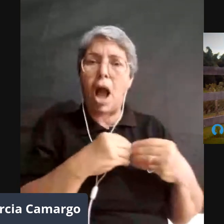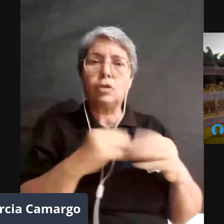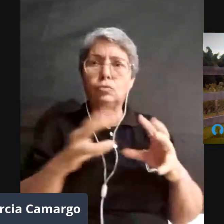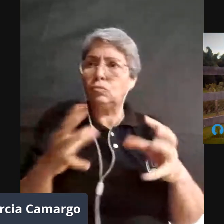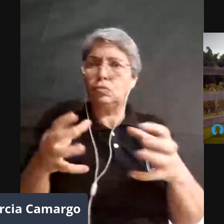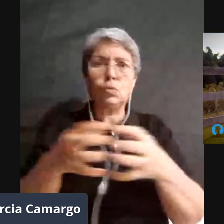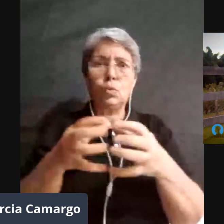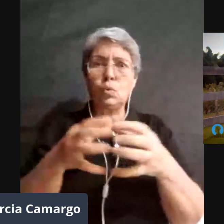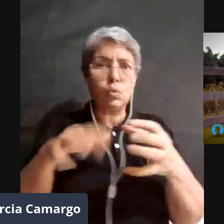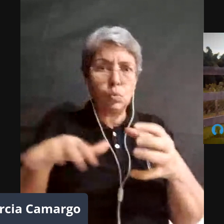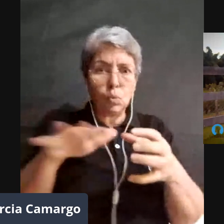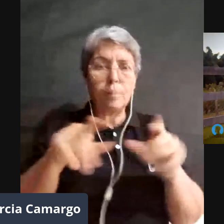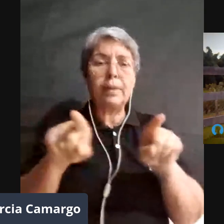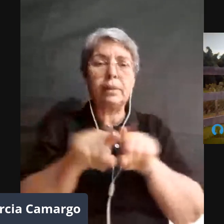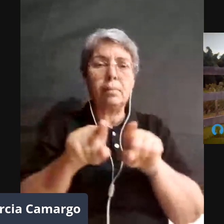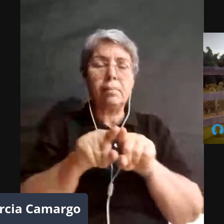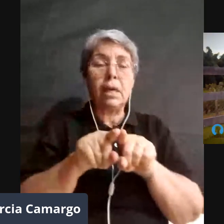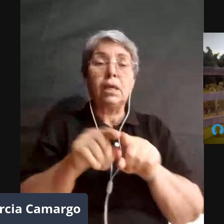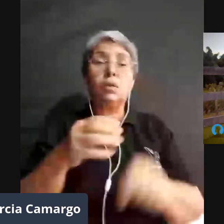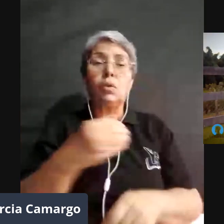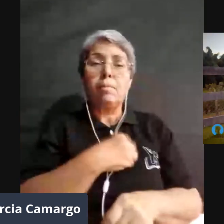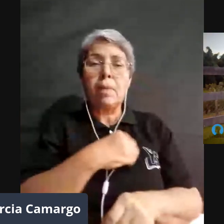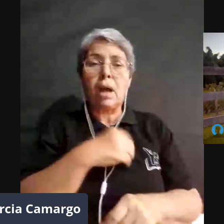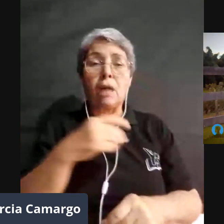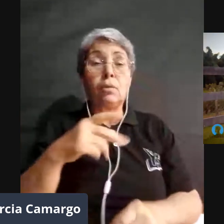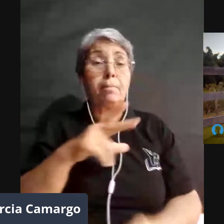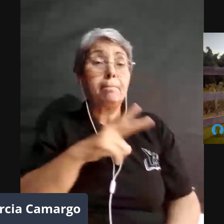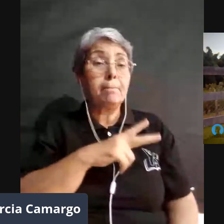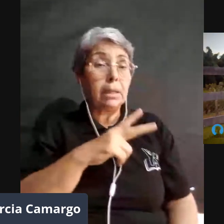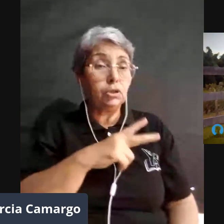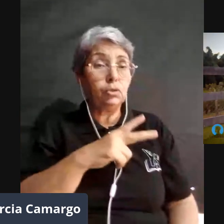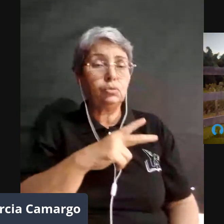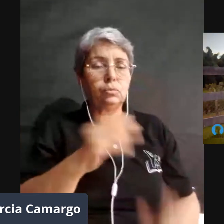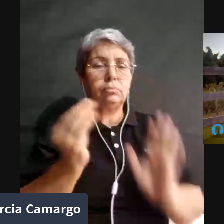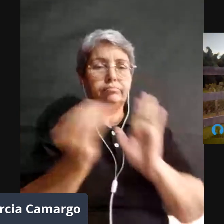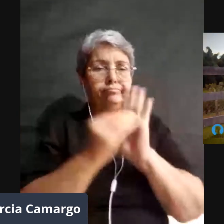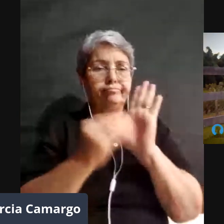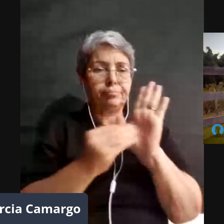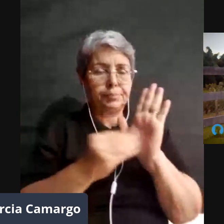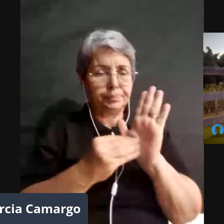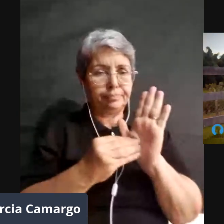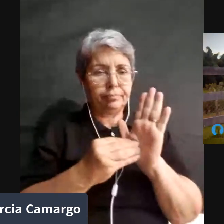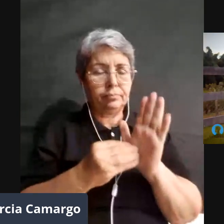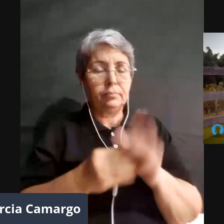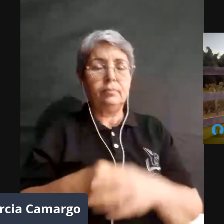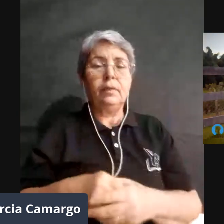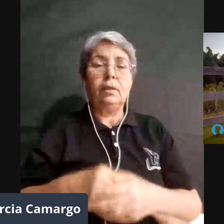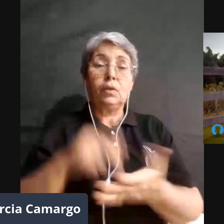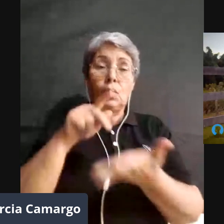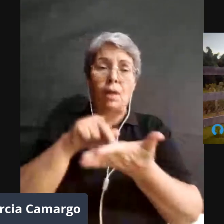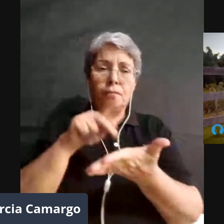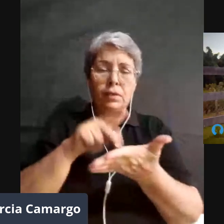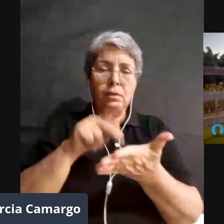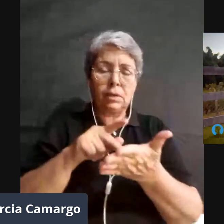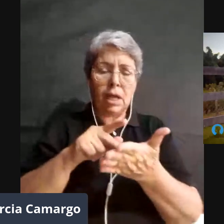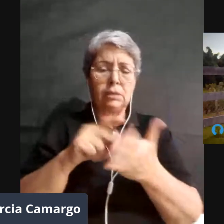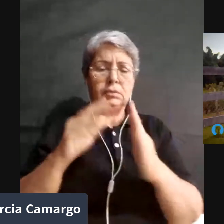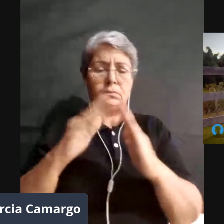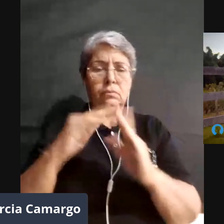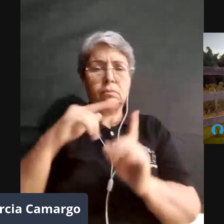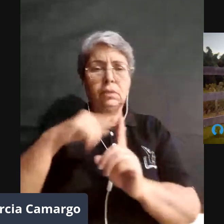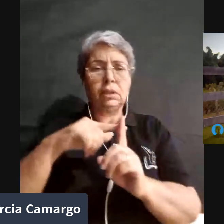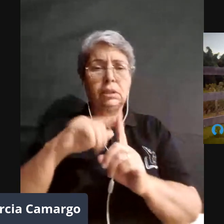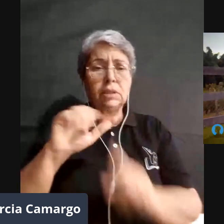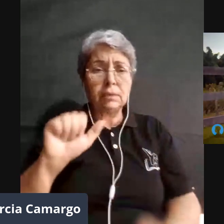A verdade fundamental que tem tornado os adventistas do sétimo dia um povo único é justamente a crença de